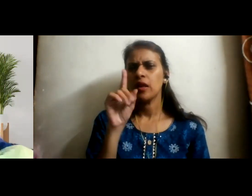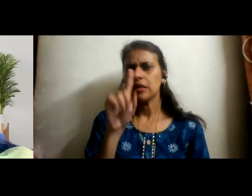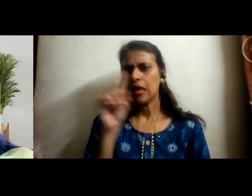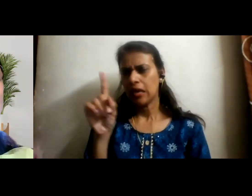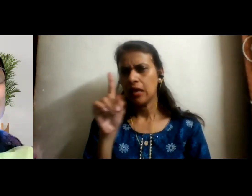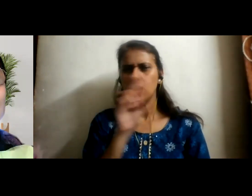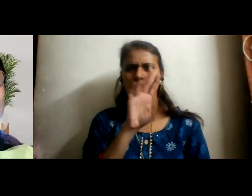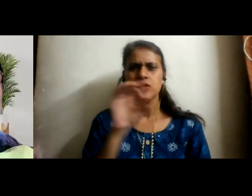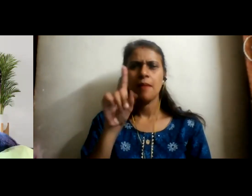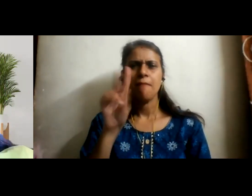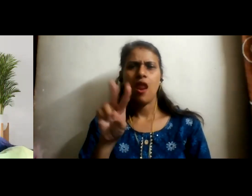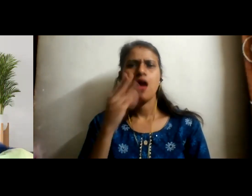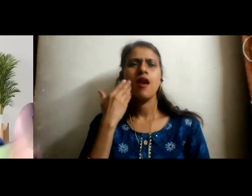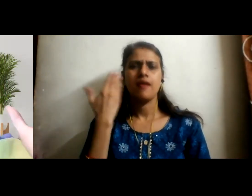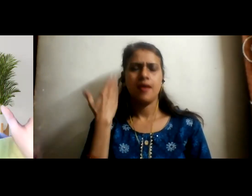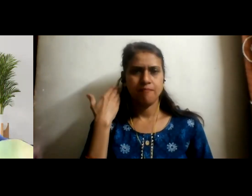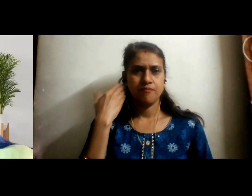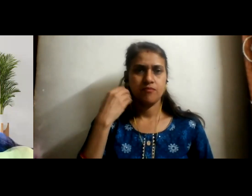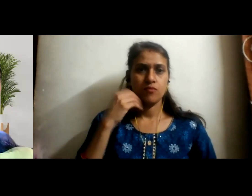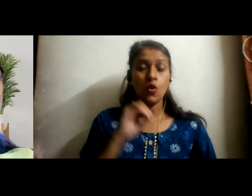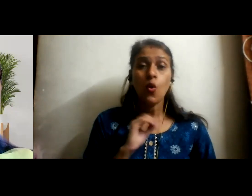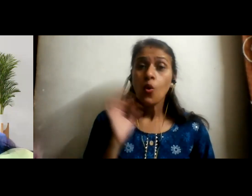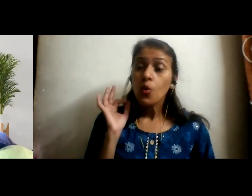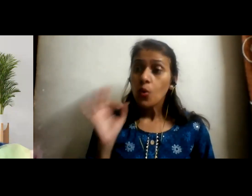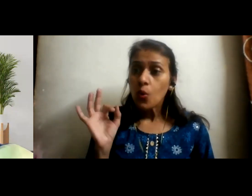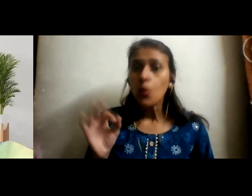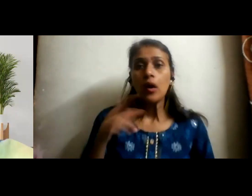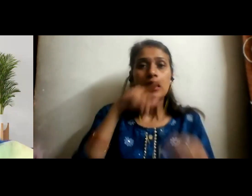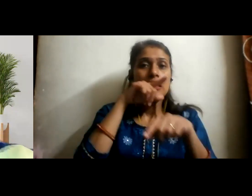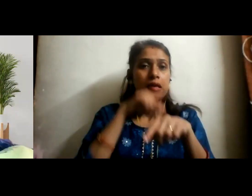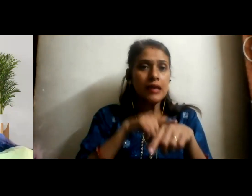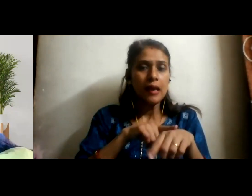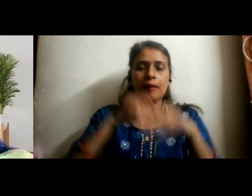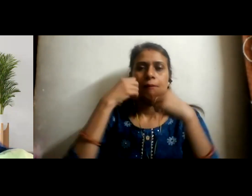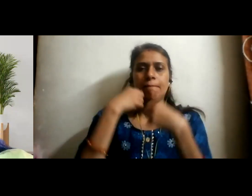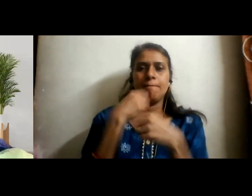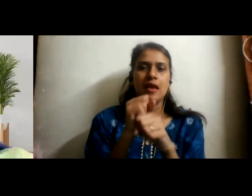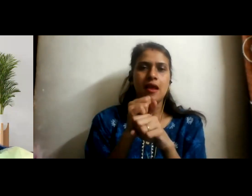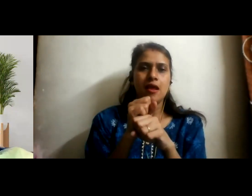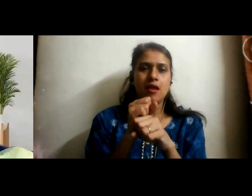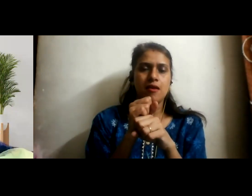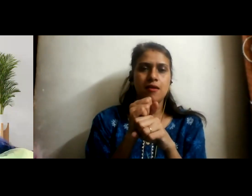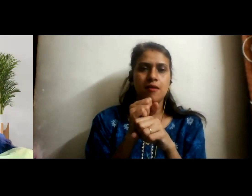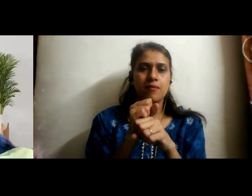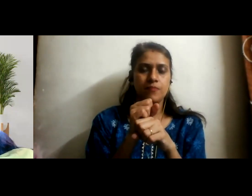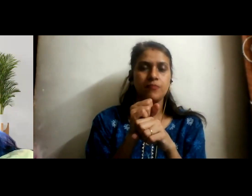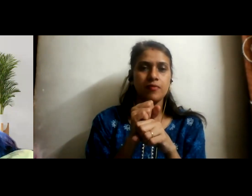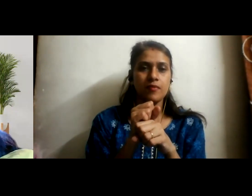के टाइम की। तो हमने बोला अरे ये तो बहुत अच्छा मौका है, हम लोग पेपर बैग बनाते हैं। अब पेपर बैग हमारे